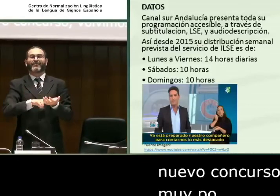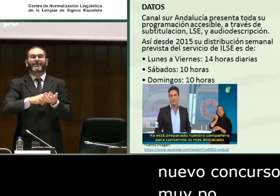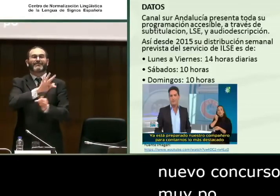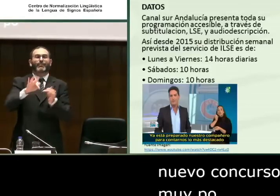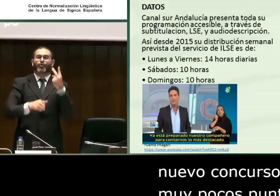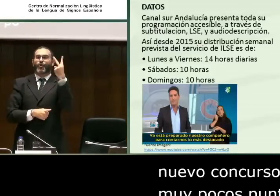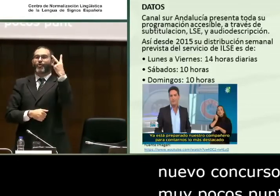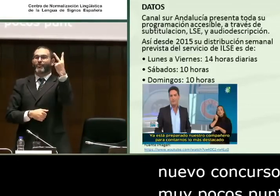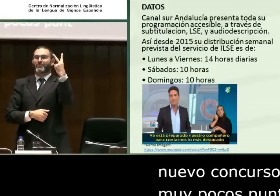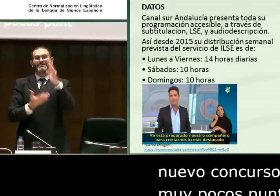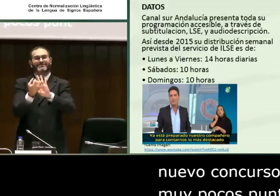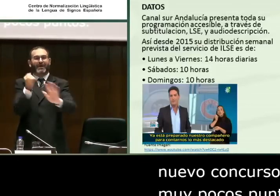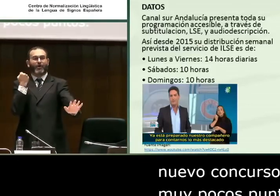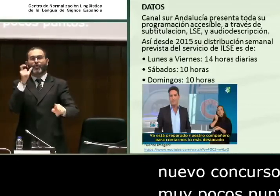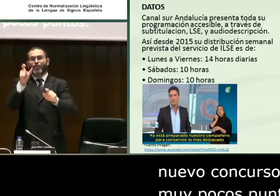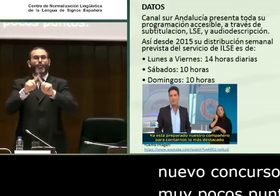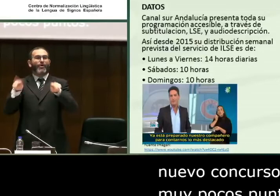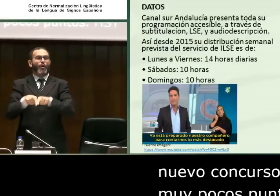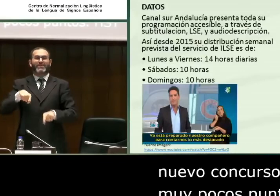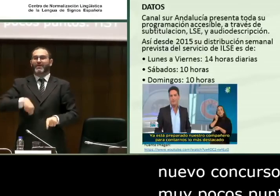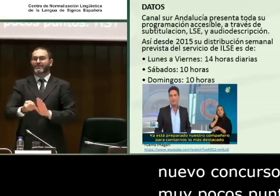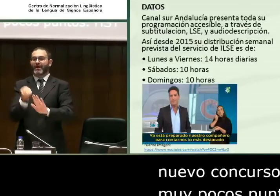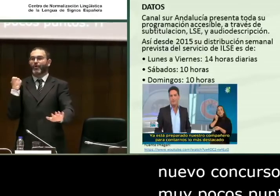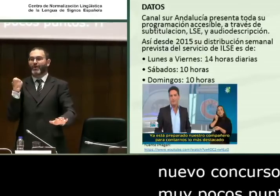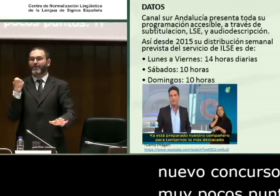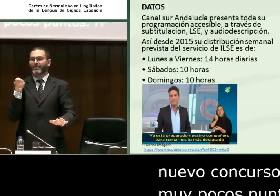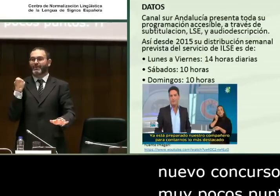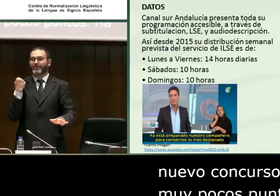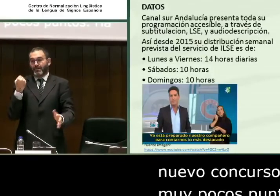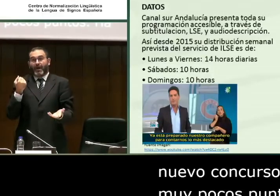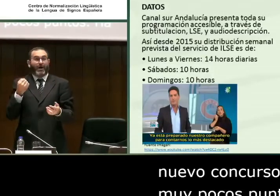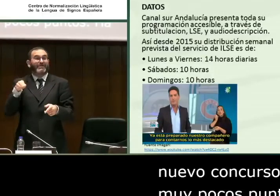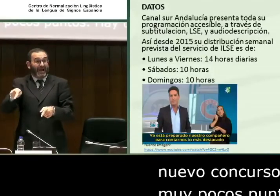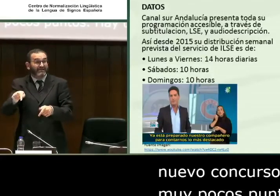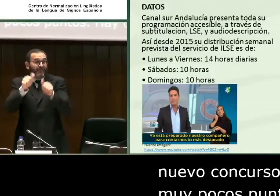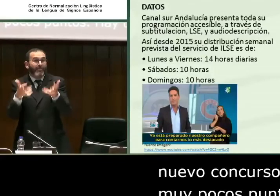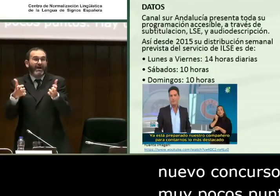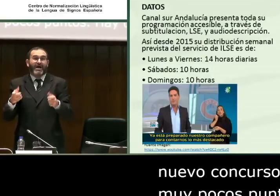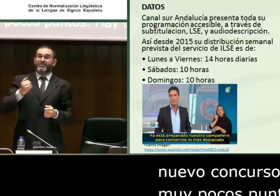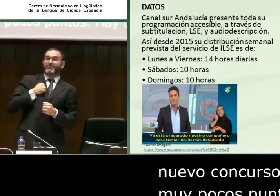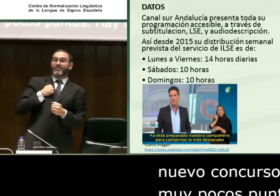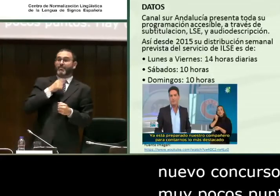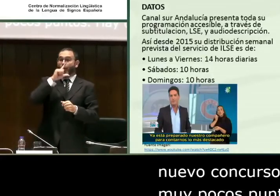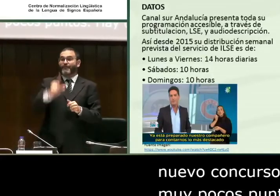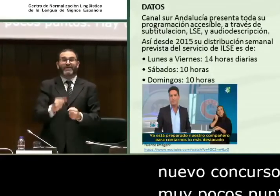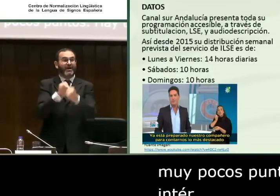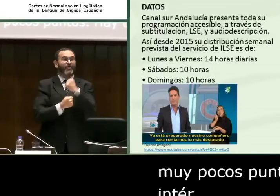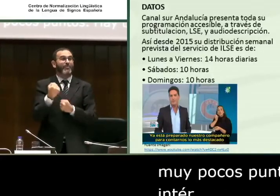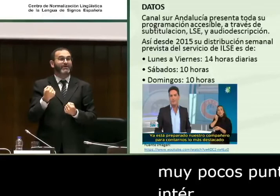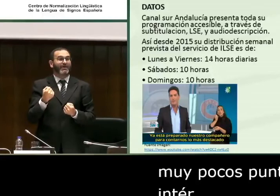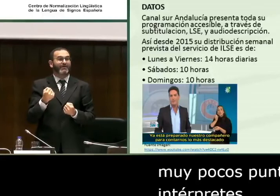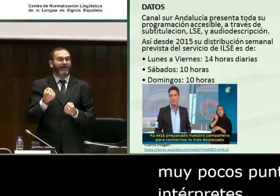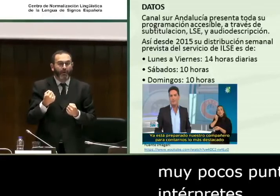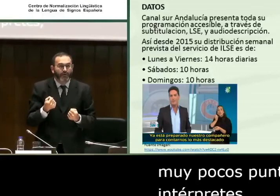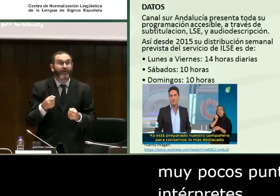empresa que ganó este concurso, decidió que únicamente podía contar con 2 intérpretes, cuando antes había 3, y